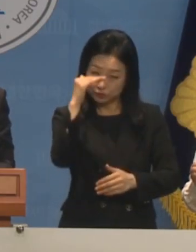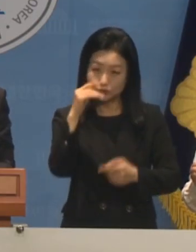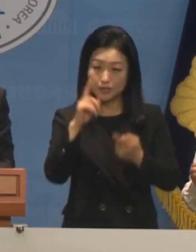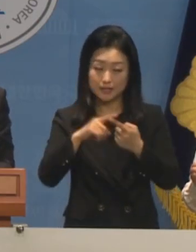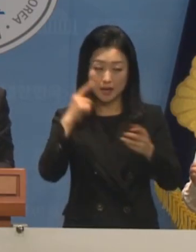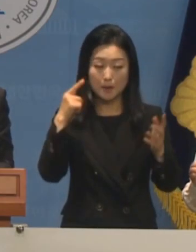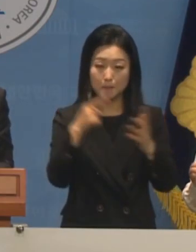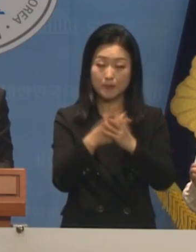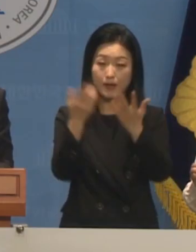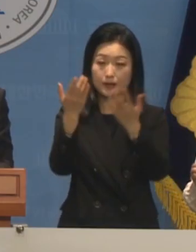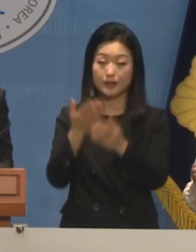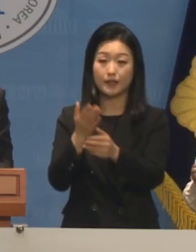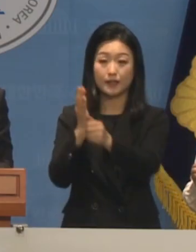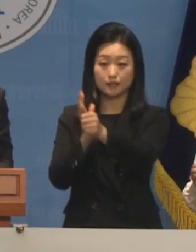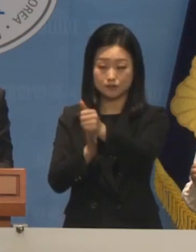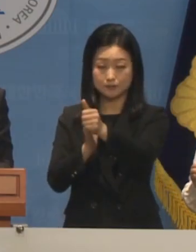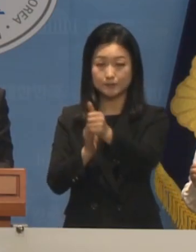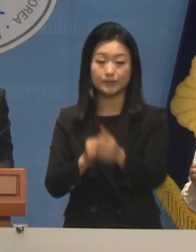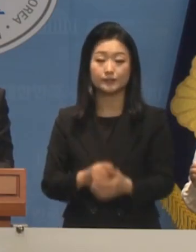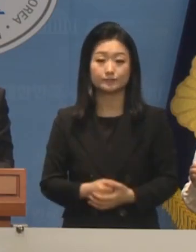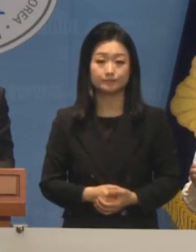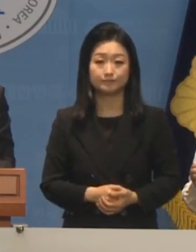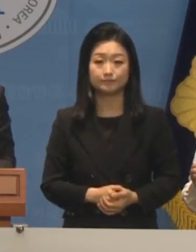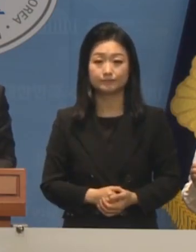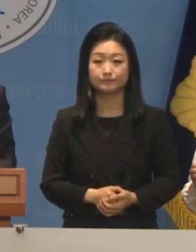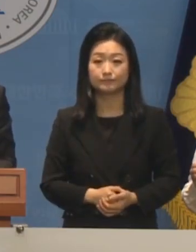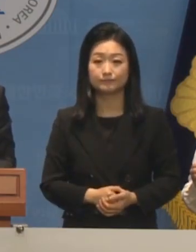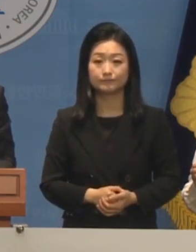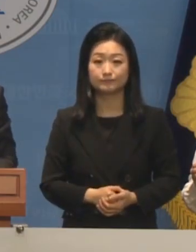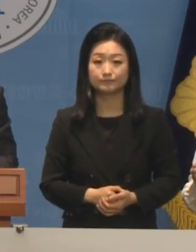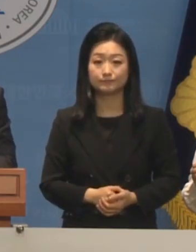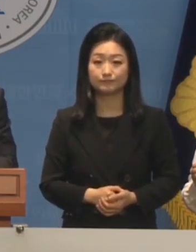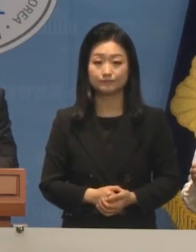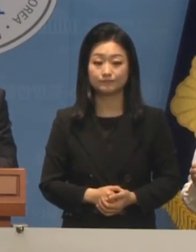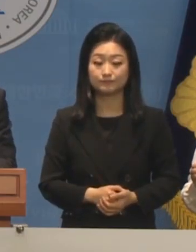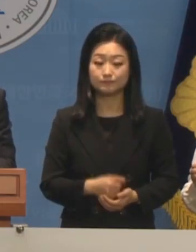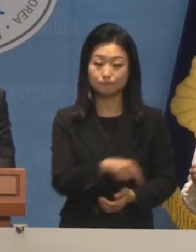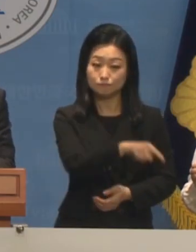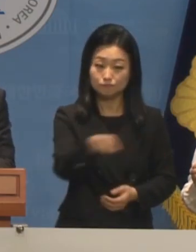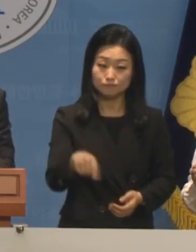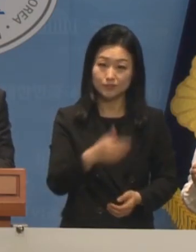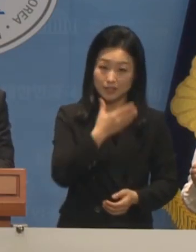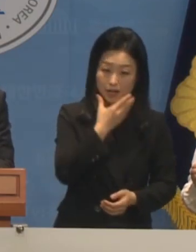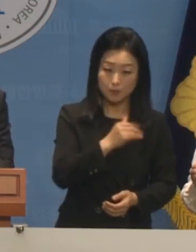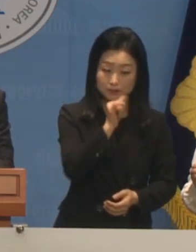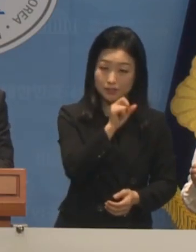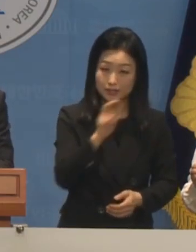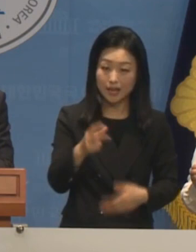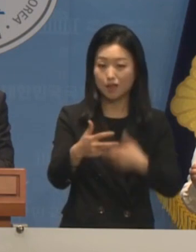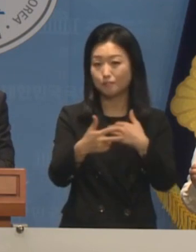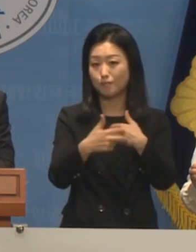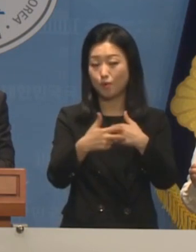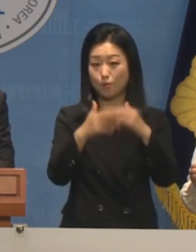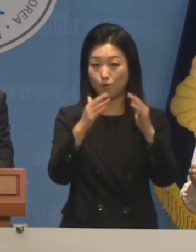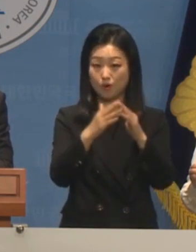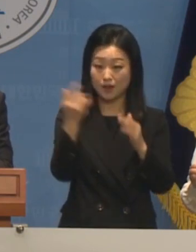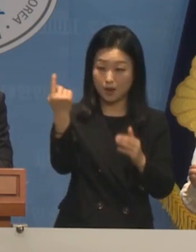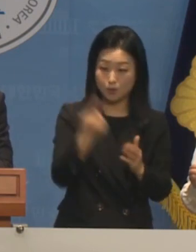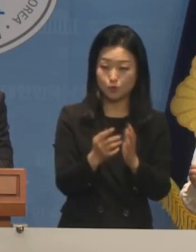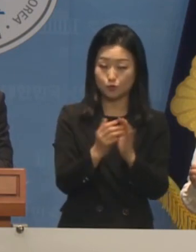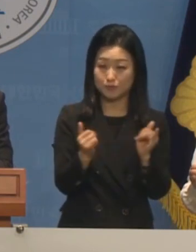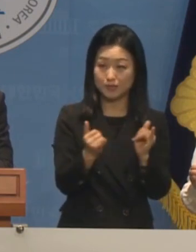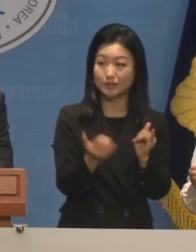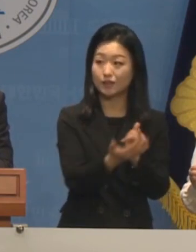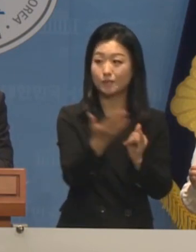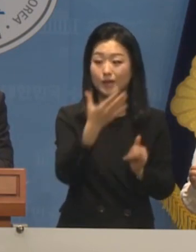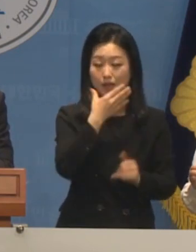실태조사를 실시해야 한다고 봅니다 보건의 력이 행복해야 보건 의료 기관을 찾는 국민이